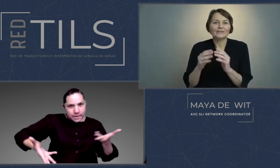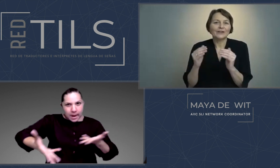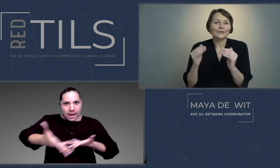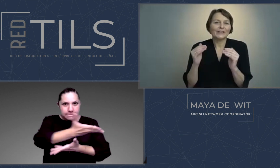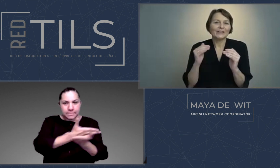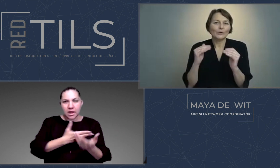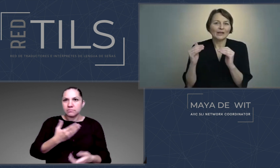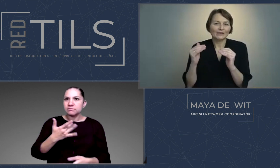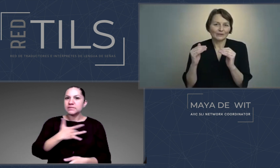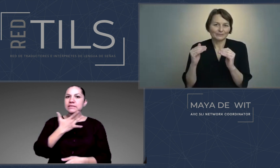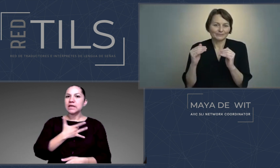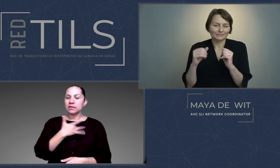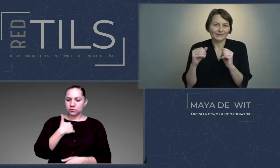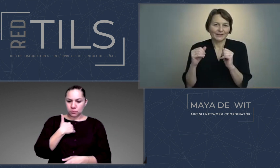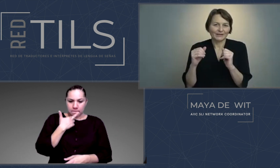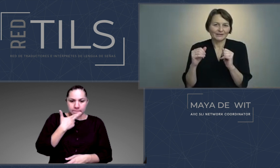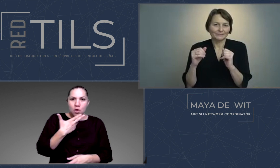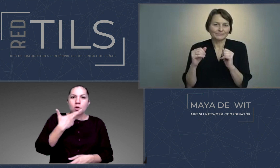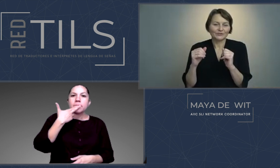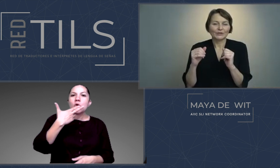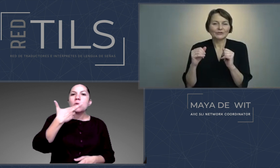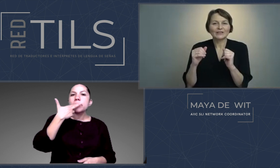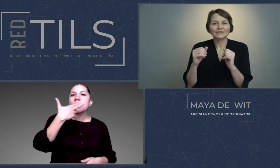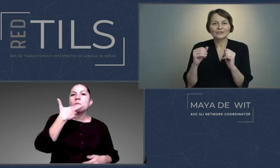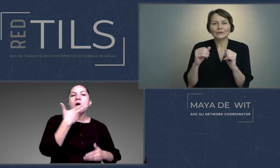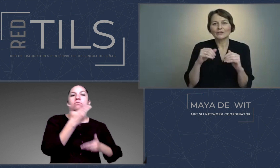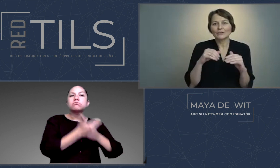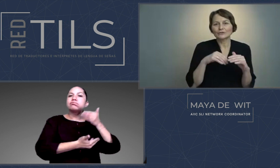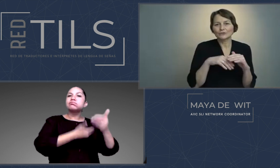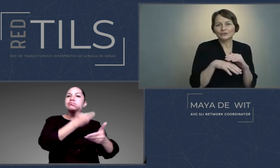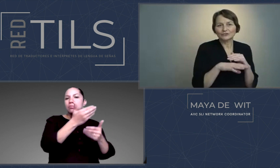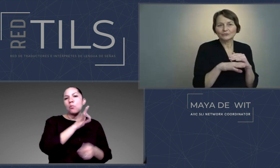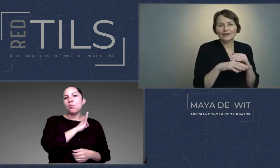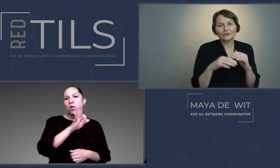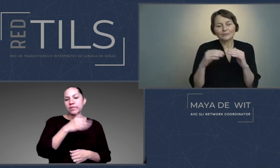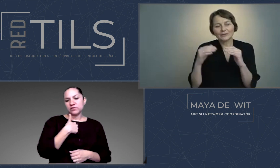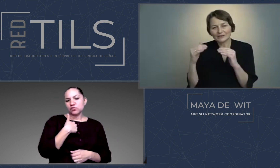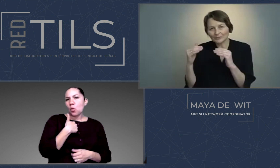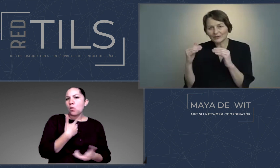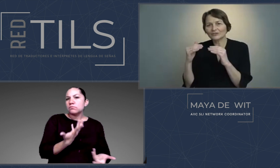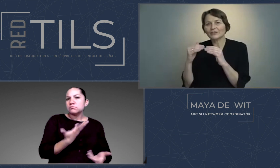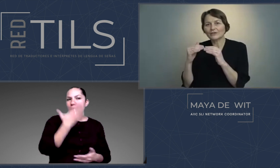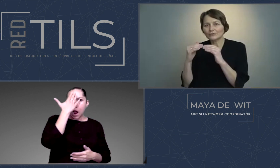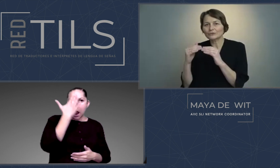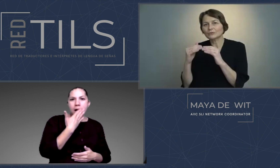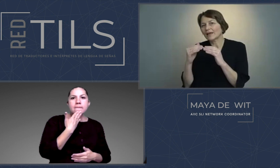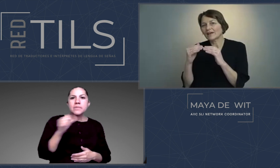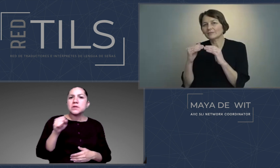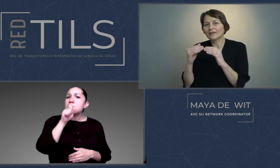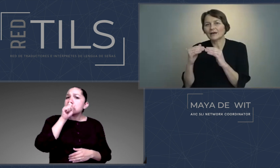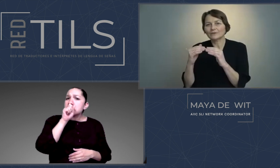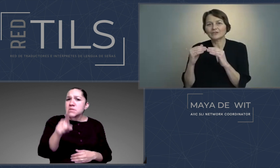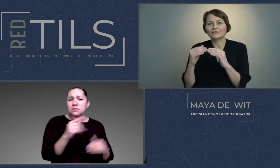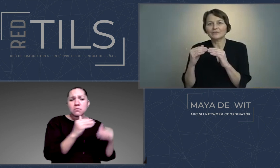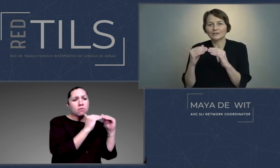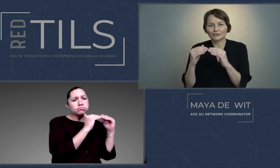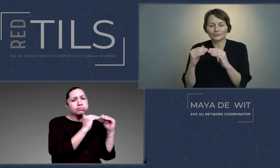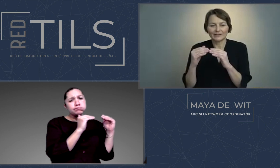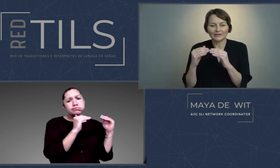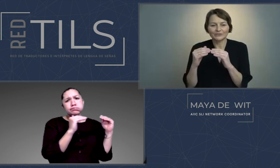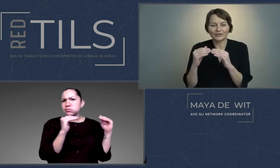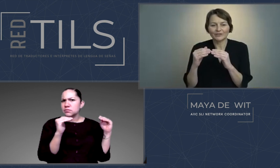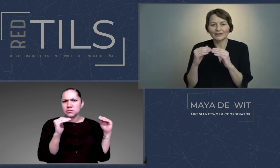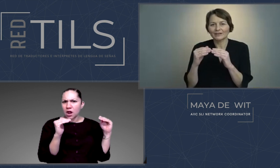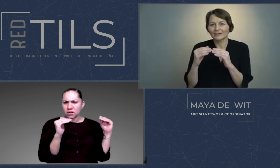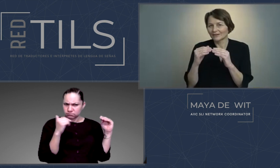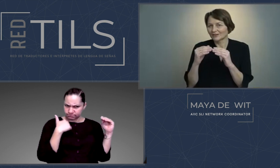forma de mejorar las habilidades de trabajo a un nivel muy eh, equitativo